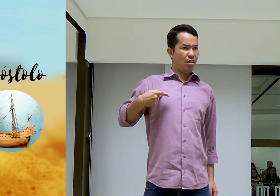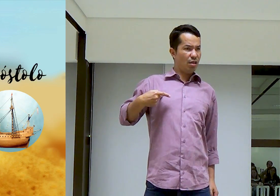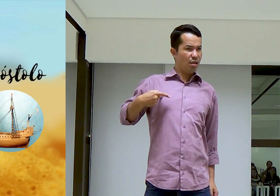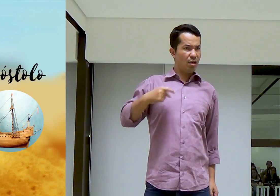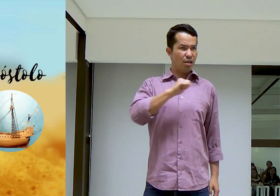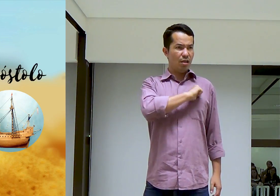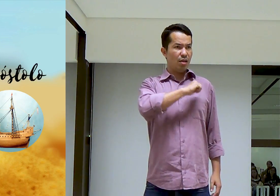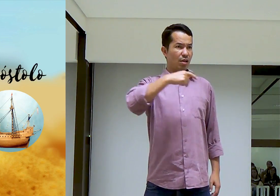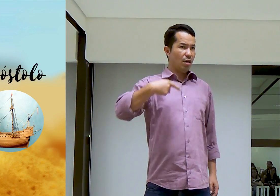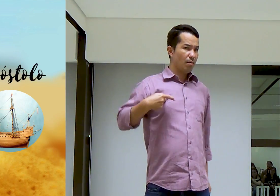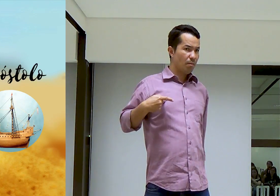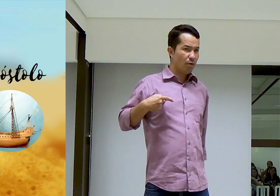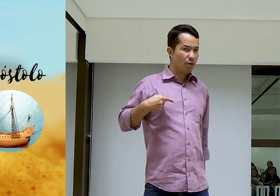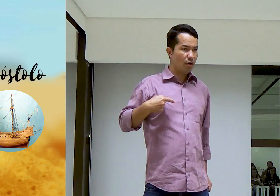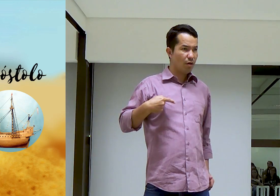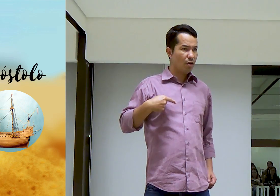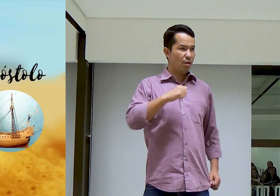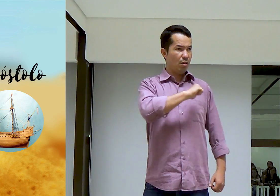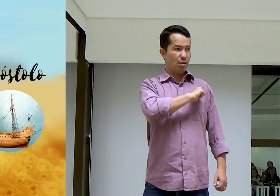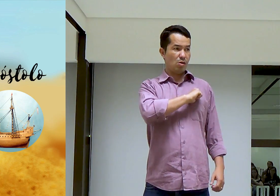sinal? Apóstolo, apóstolo.